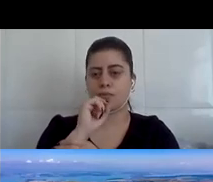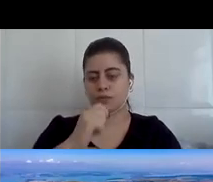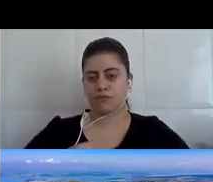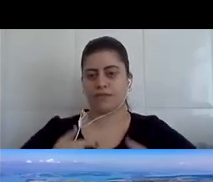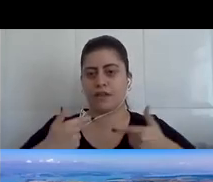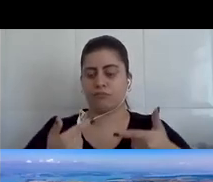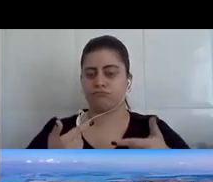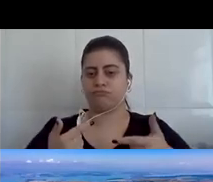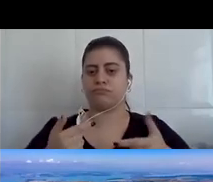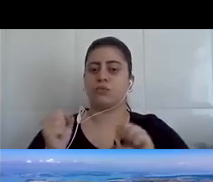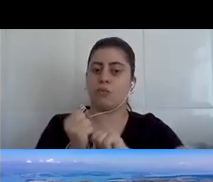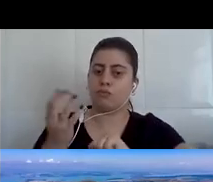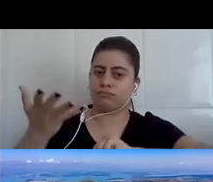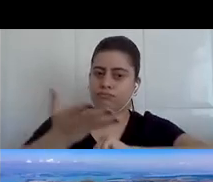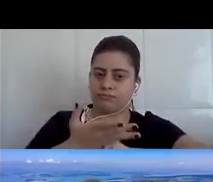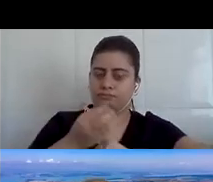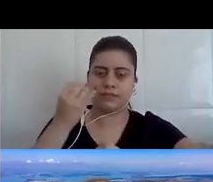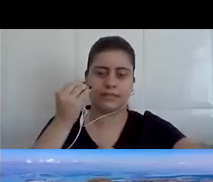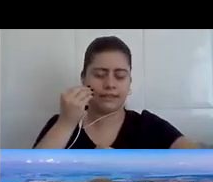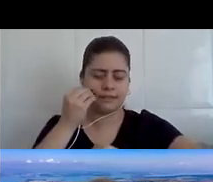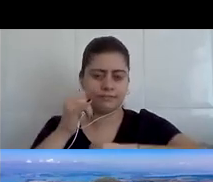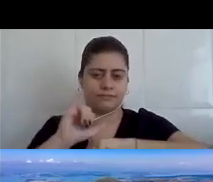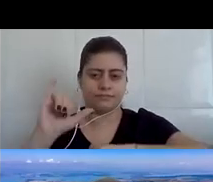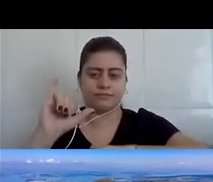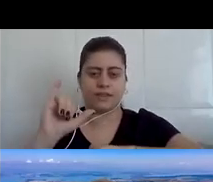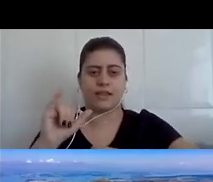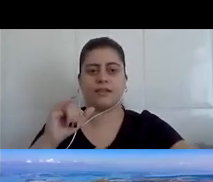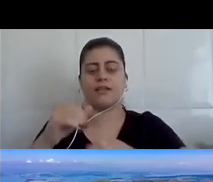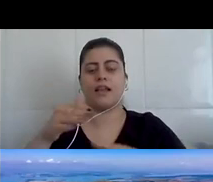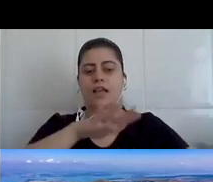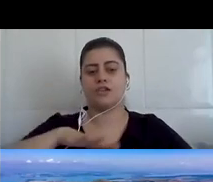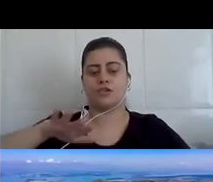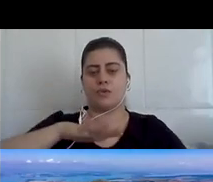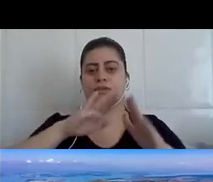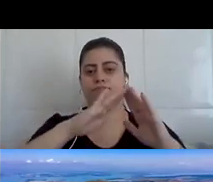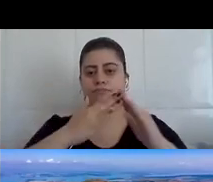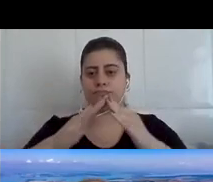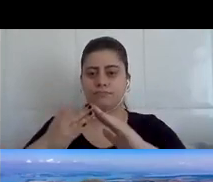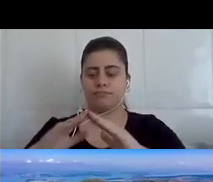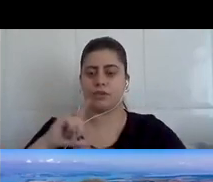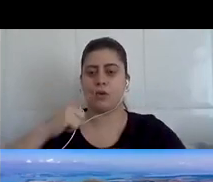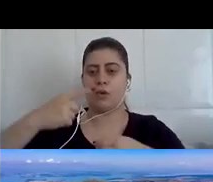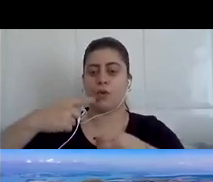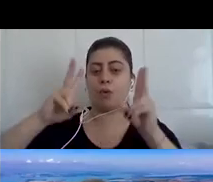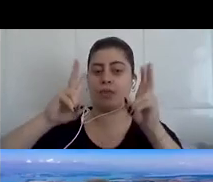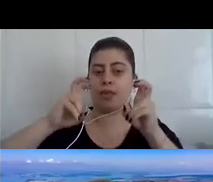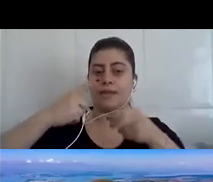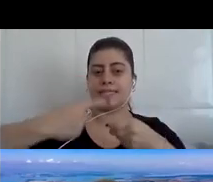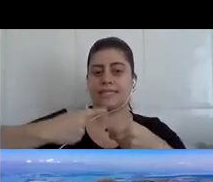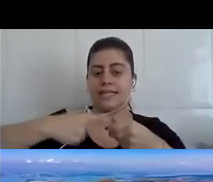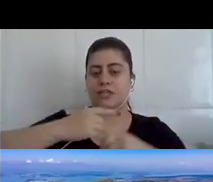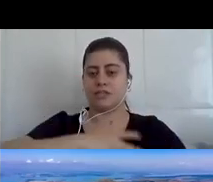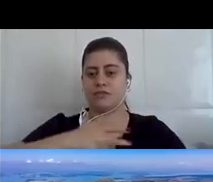do Covid nas regiões periurbanas e periféricas de Brasília. Então, eu trago aqui para vocês o tema cidades saudáveis, sem fome